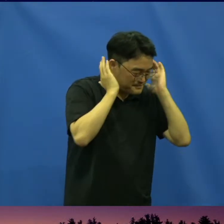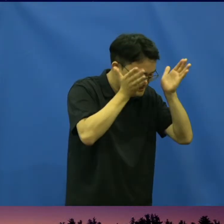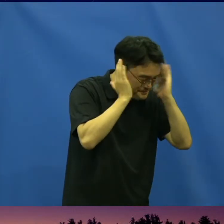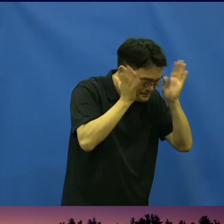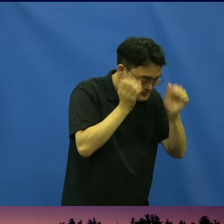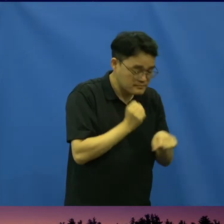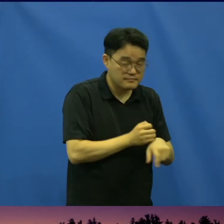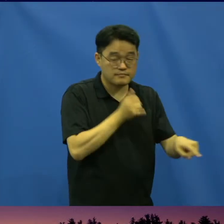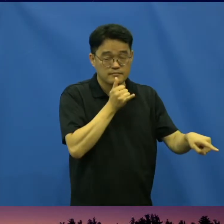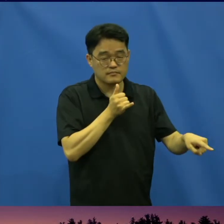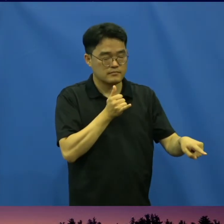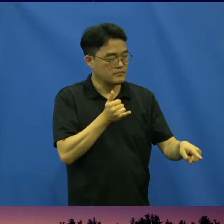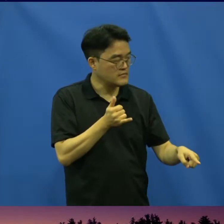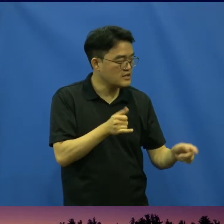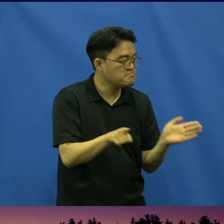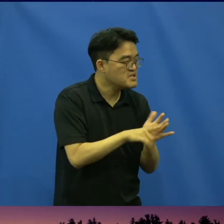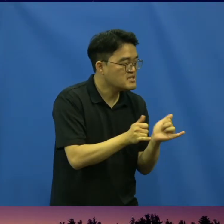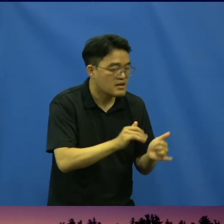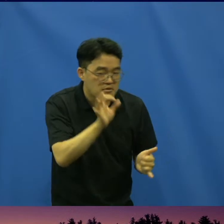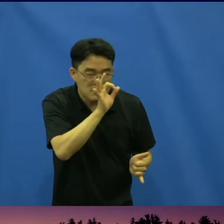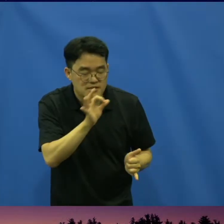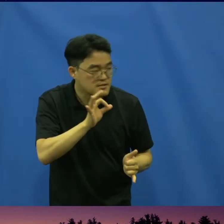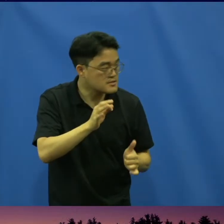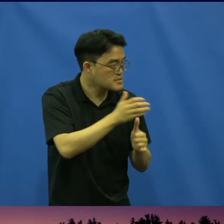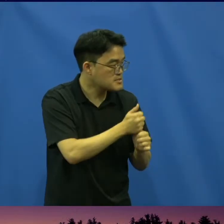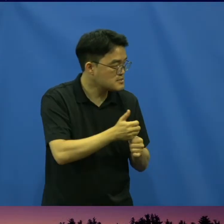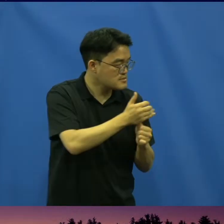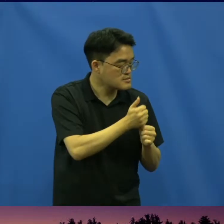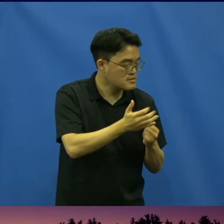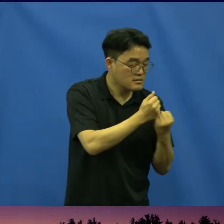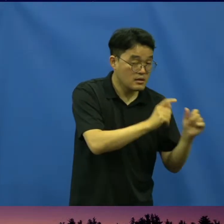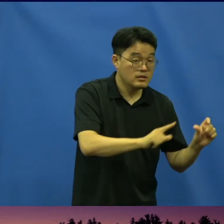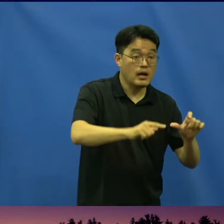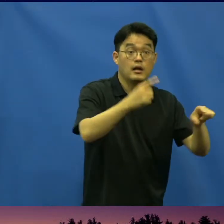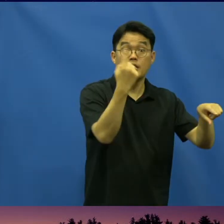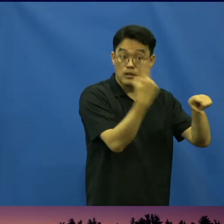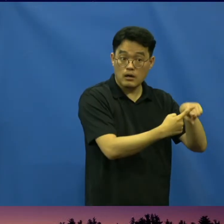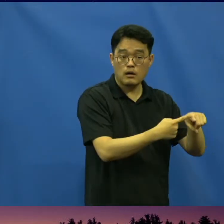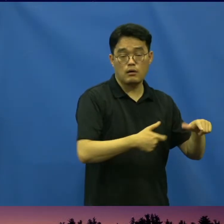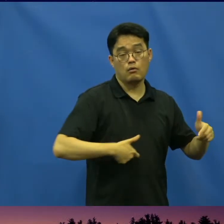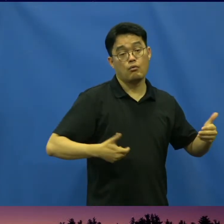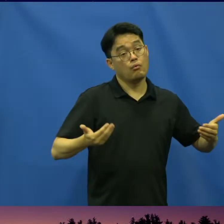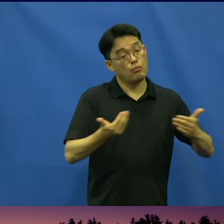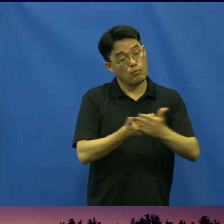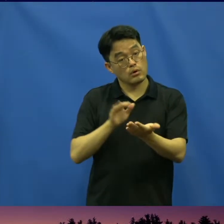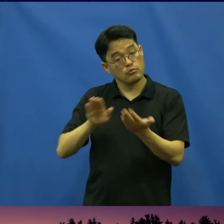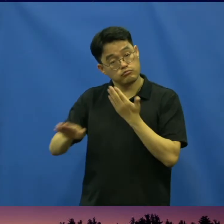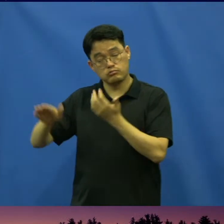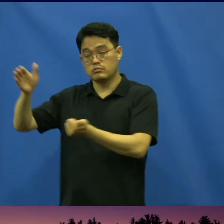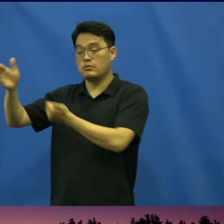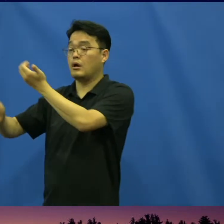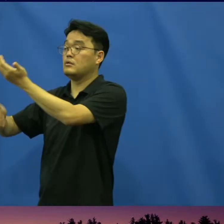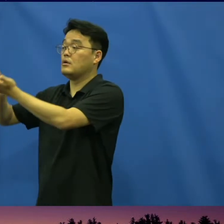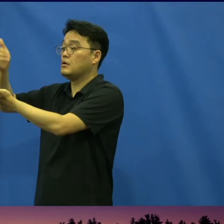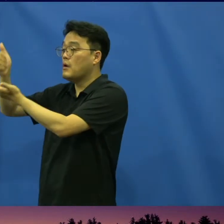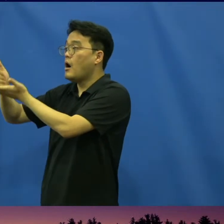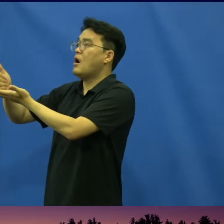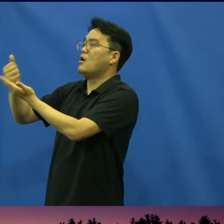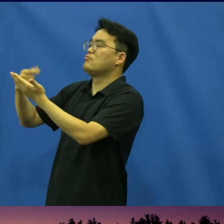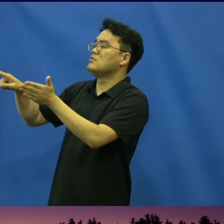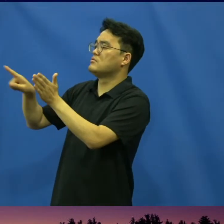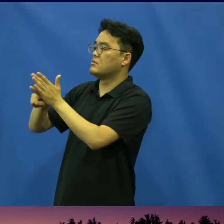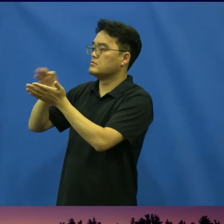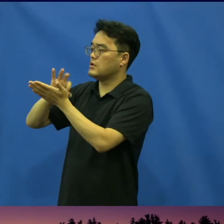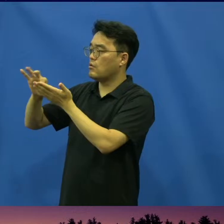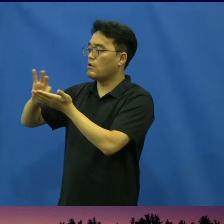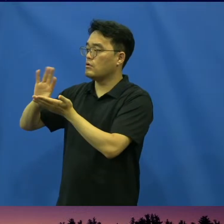하나님을 위해서 아름답게 그냥 연결돼서 쓰임받게 되니까 엄청난 역사를 해요. 옛날에는 여러분